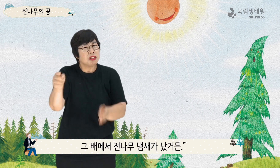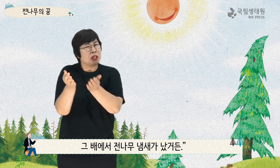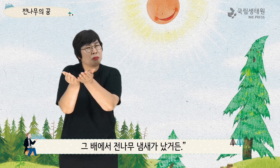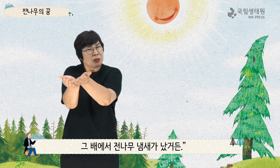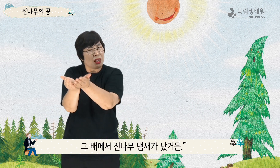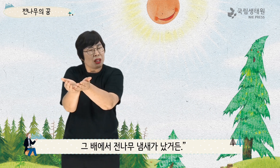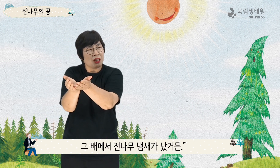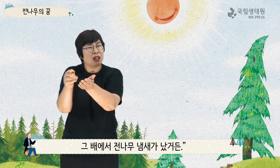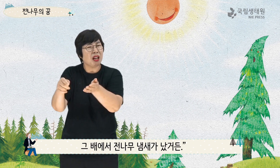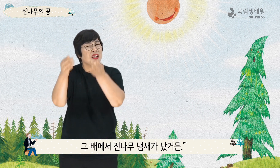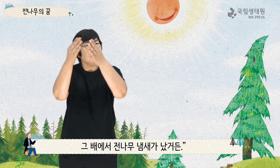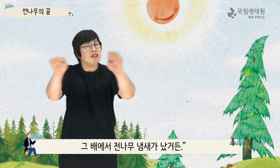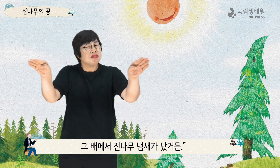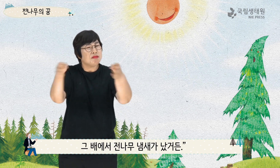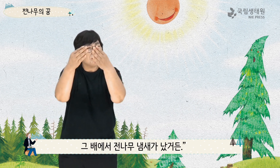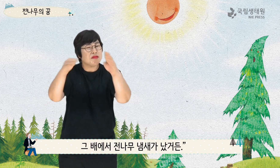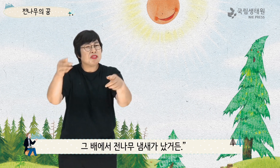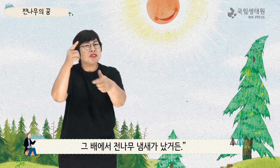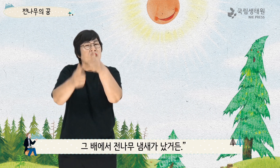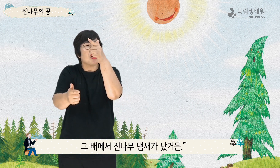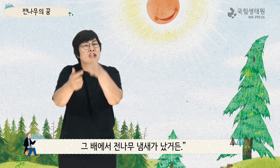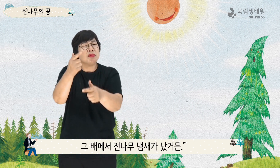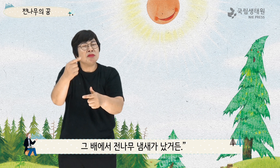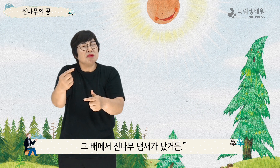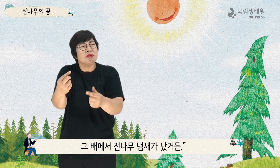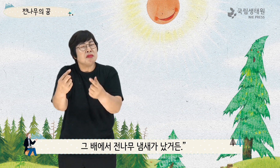그 배에서 전나무 냄새가 났거든.